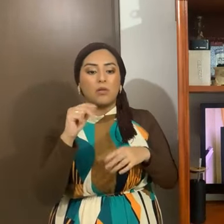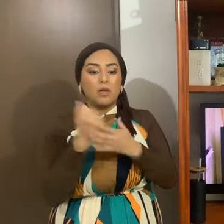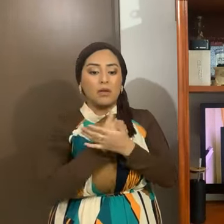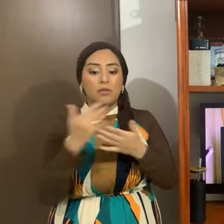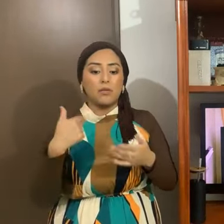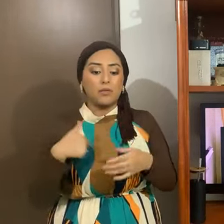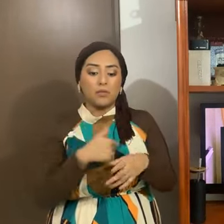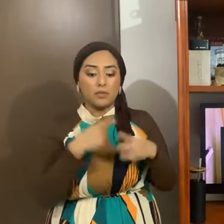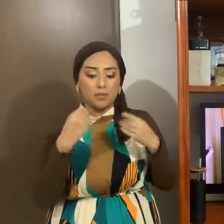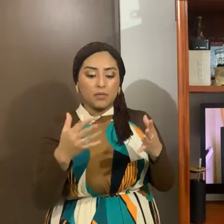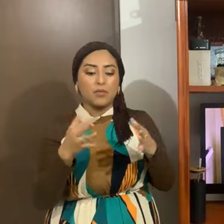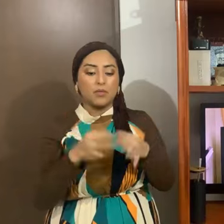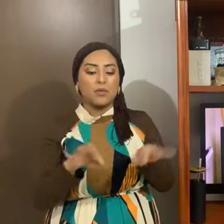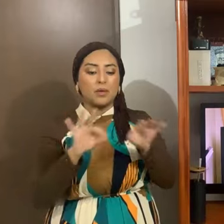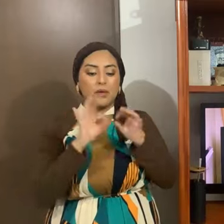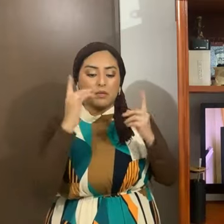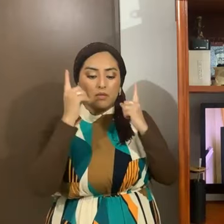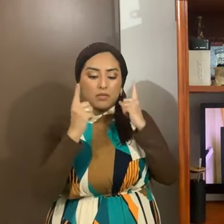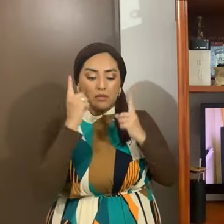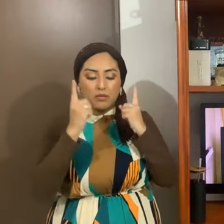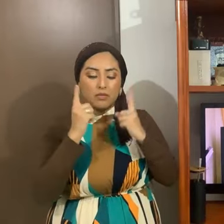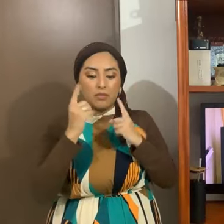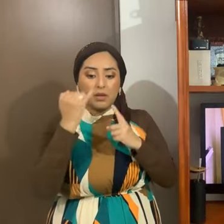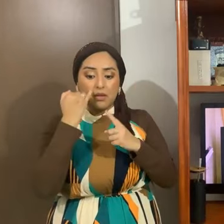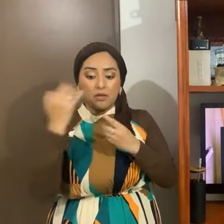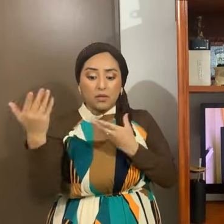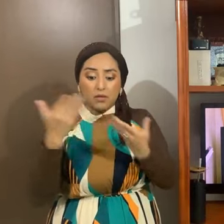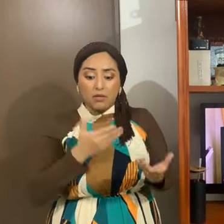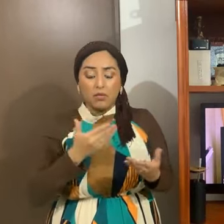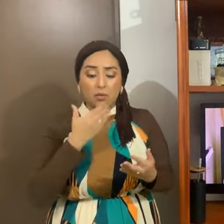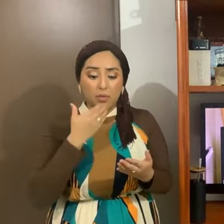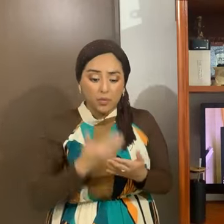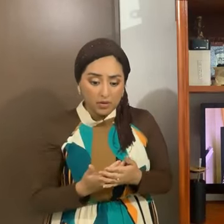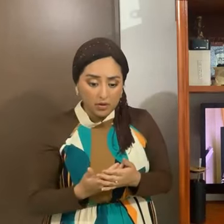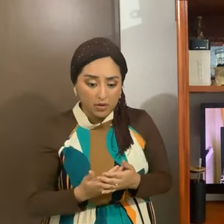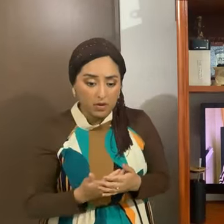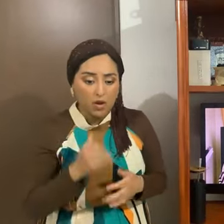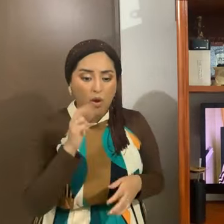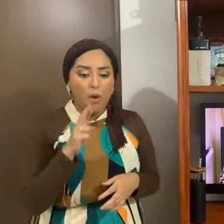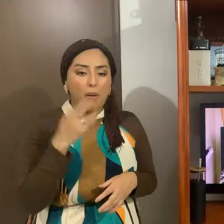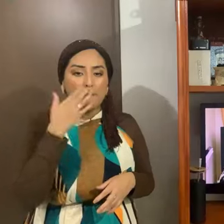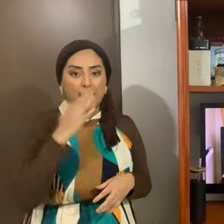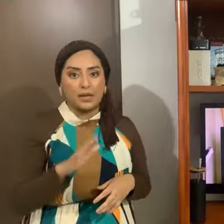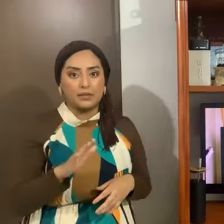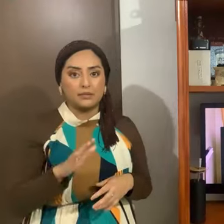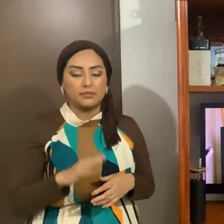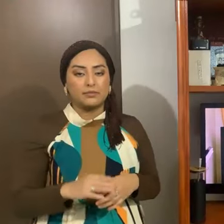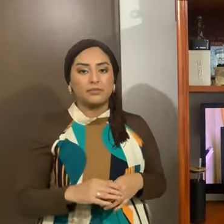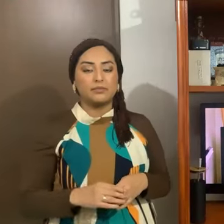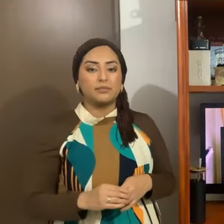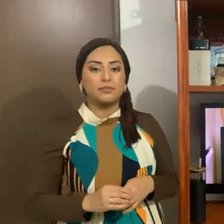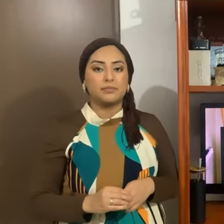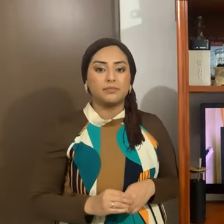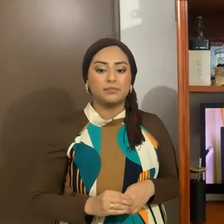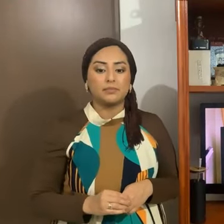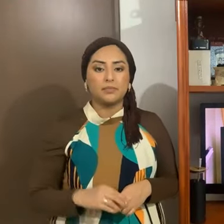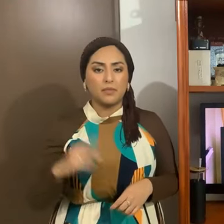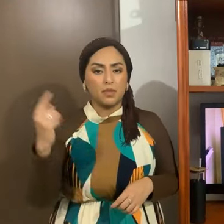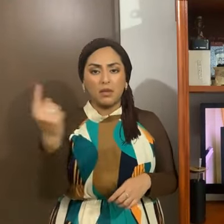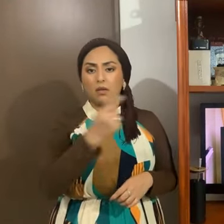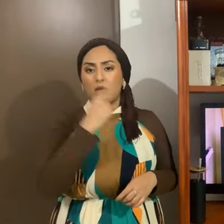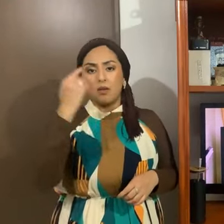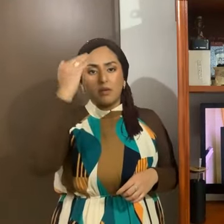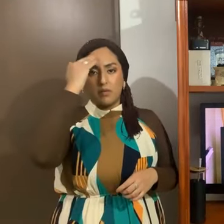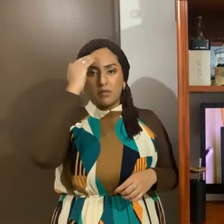que hacemos tenemos que reflexionar si nos va a traer buenas consecuencias o malas consecuencias. Todos lo